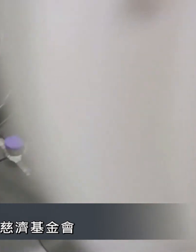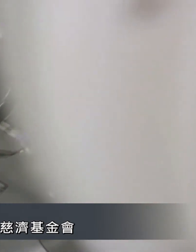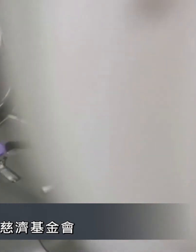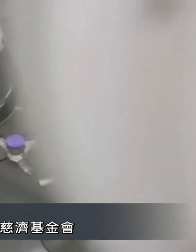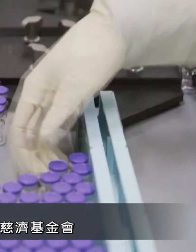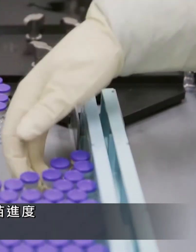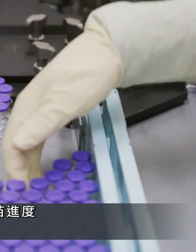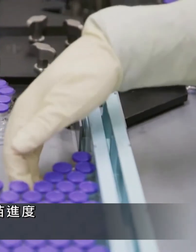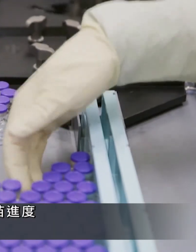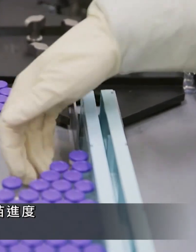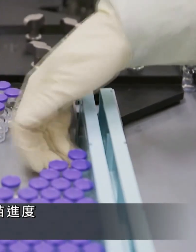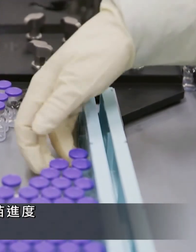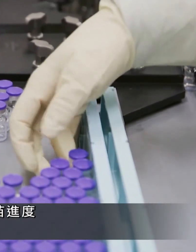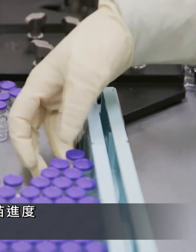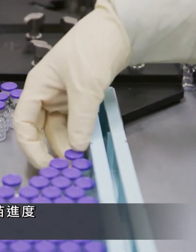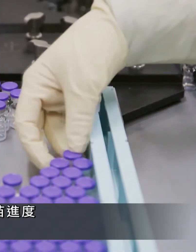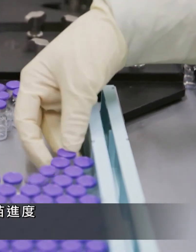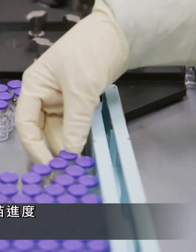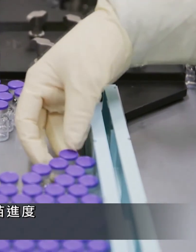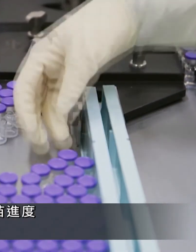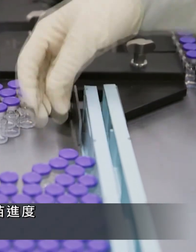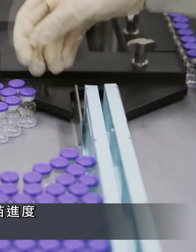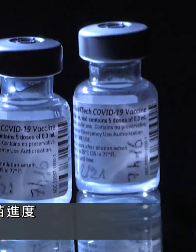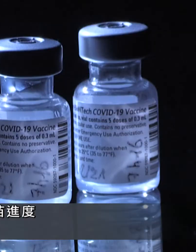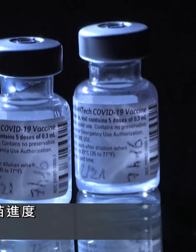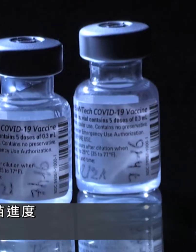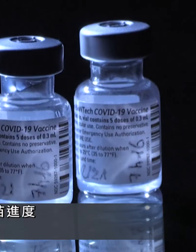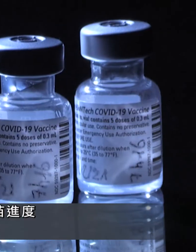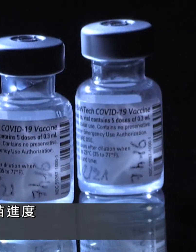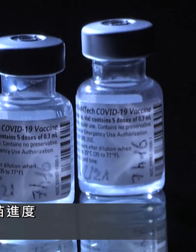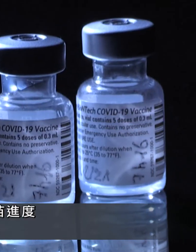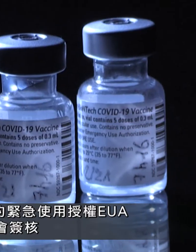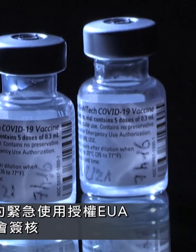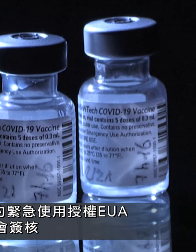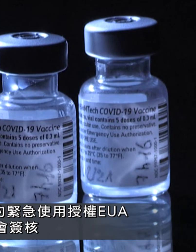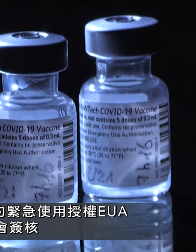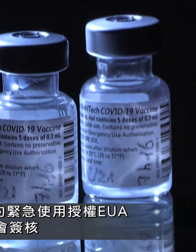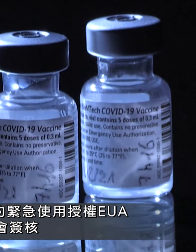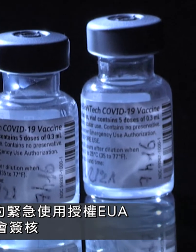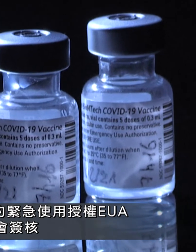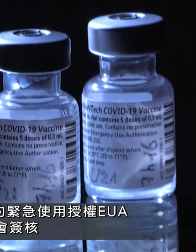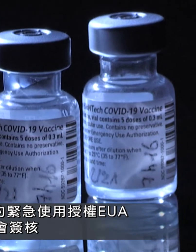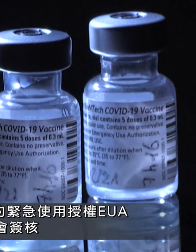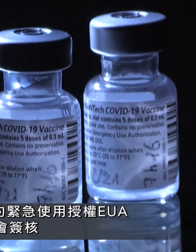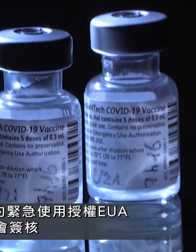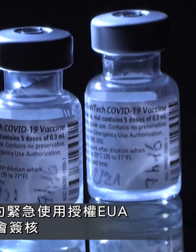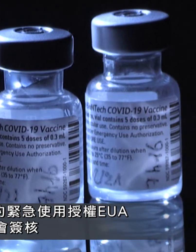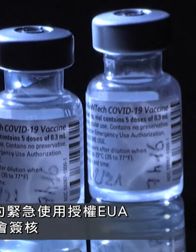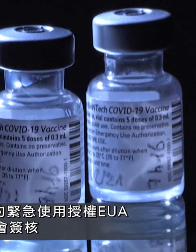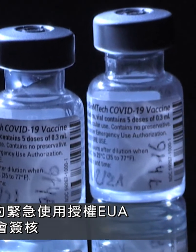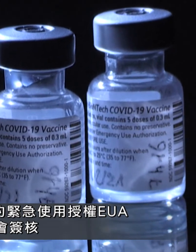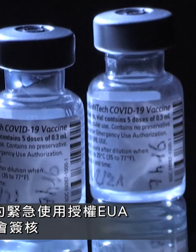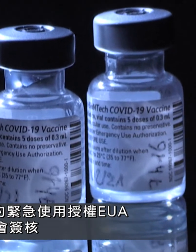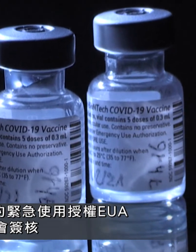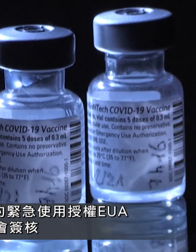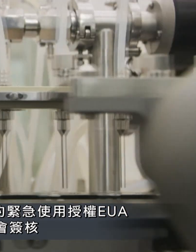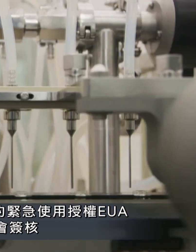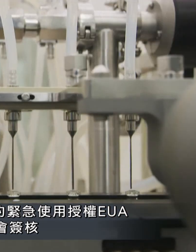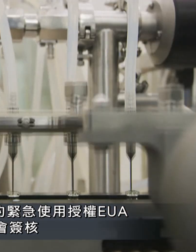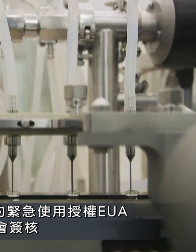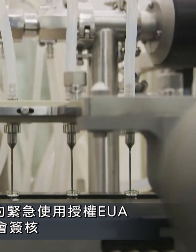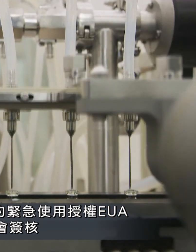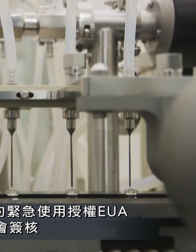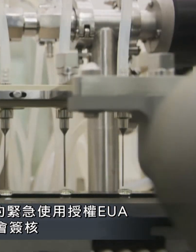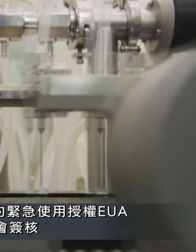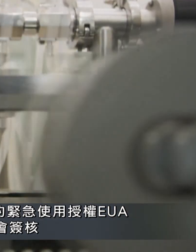会购买捐赠的 BNT 疫苗进度，陈时中强调，食药署已经完成疫苗的紧急使用授权 EUA， 下午公